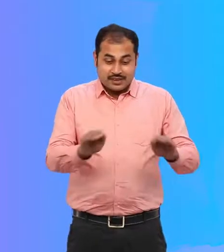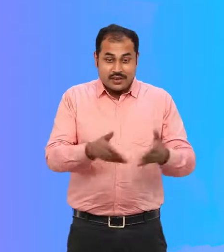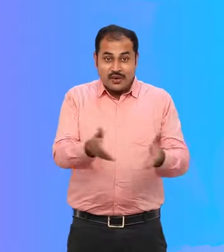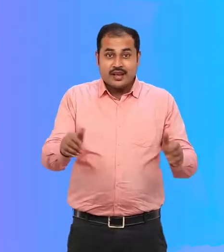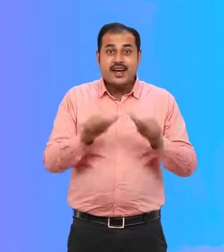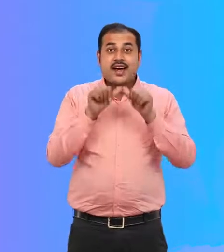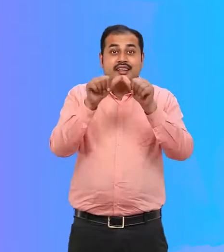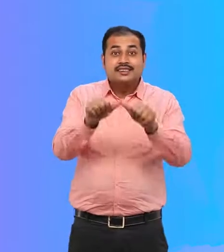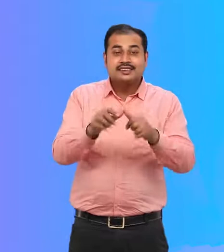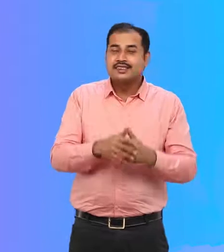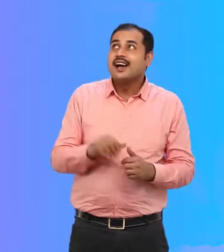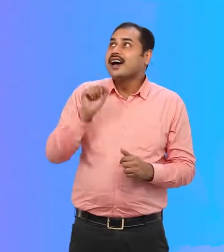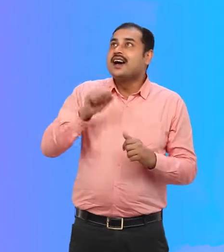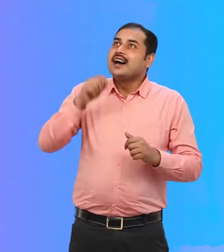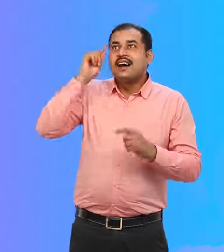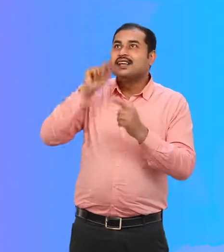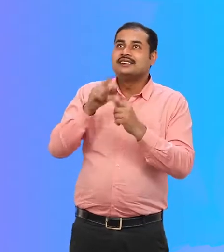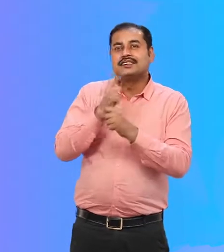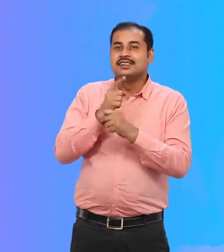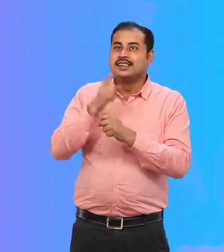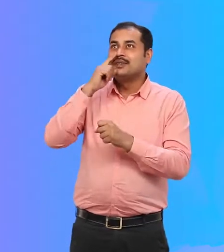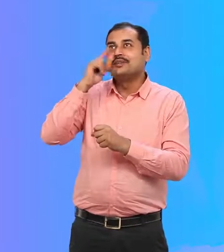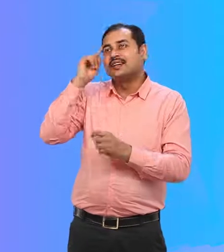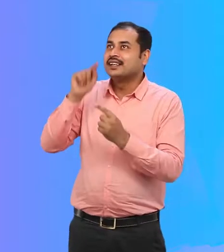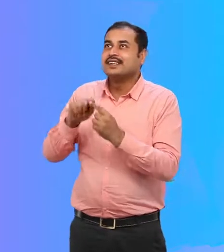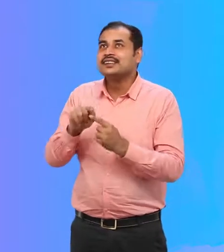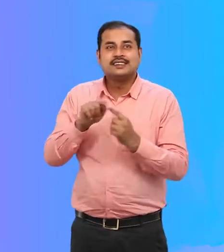ये सभी बच्चे उत्तर देते हैं मैडम